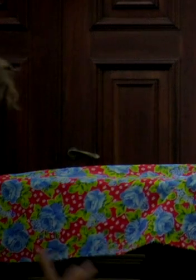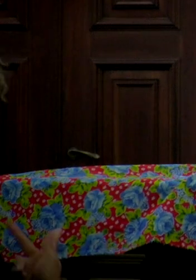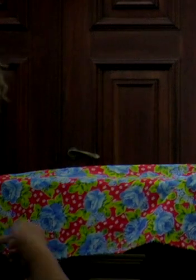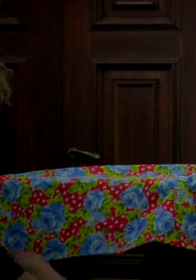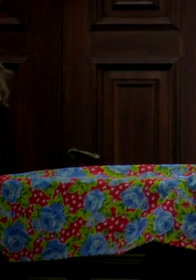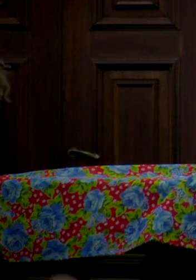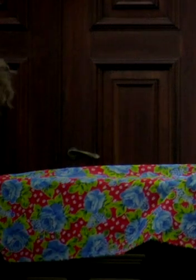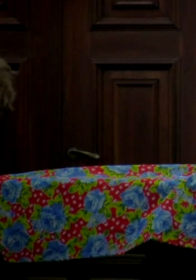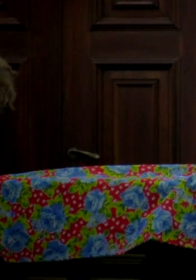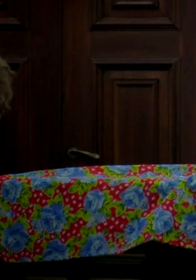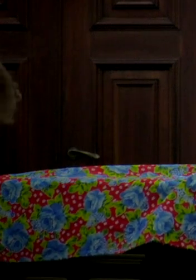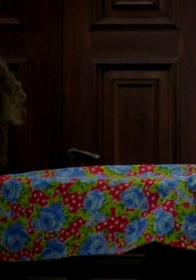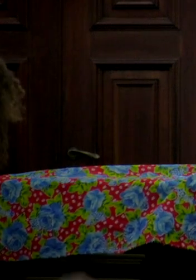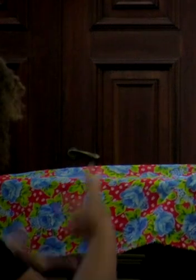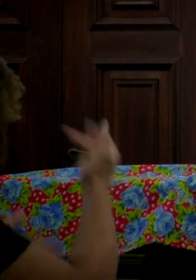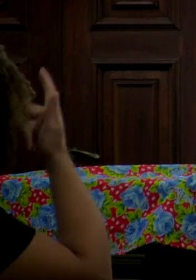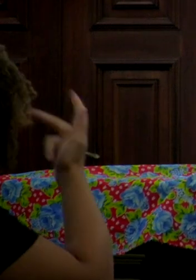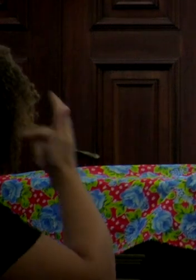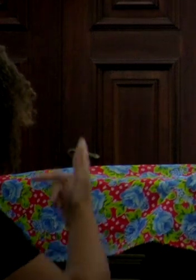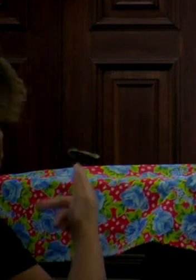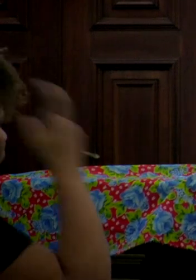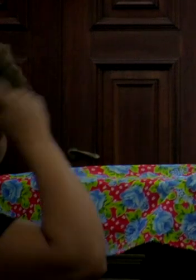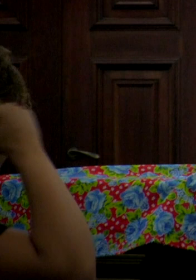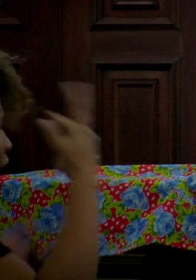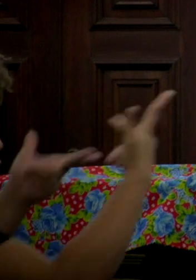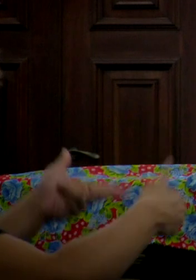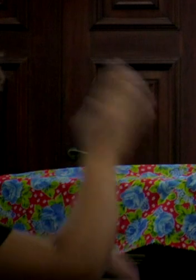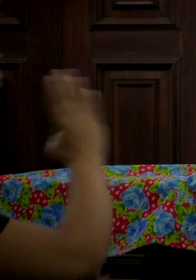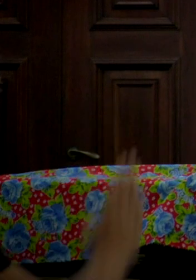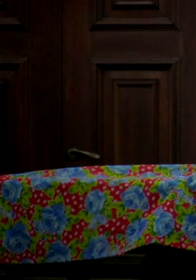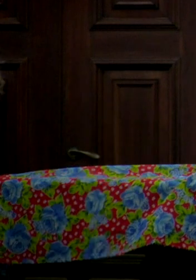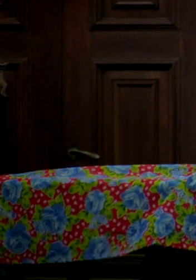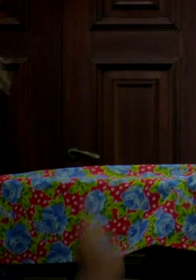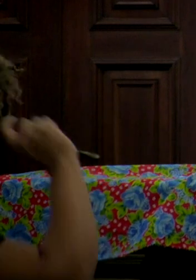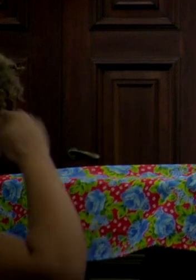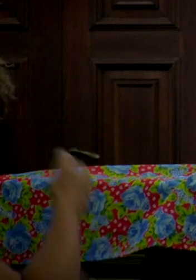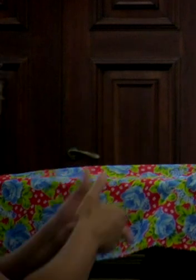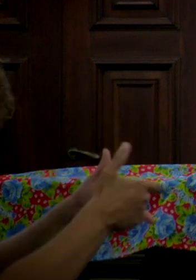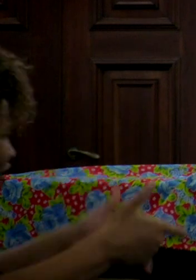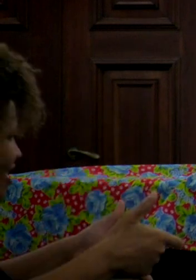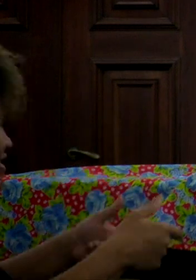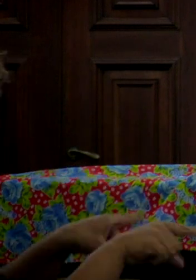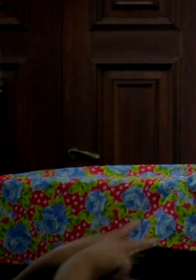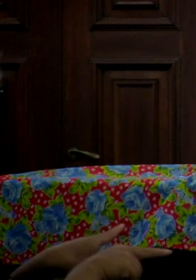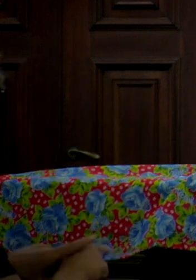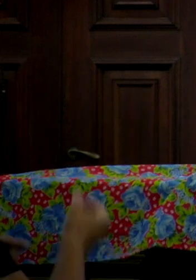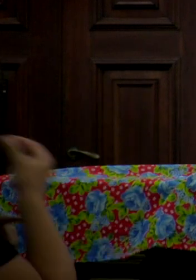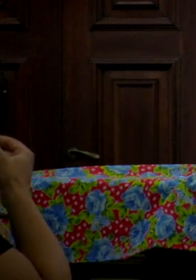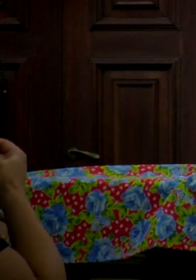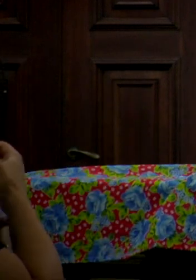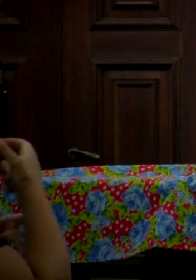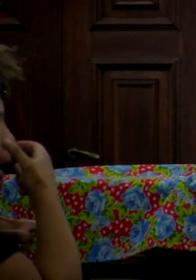así como lo tienen. Es decir, fíjense que hasta la forma del cabello, la forma de la nariz, en el caso de no